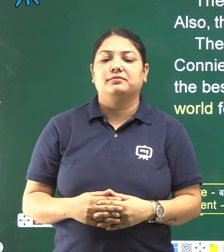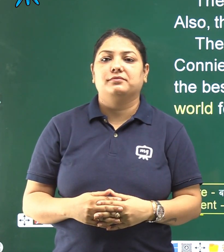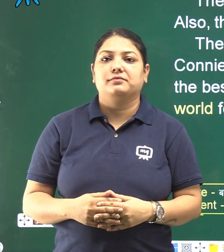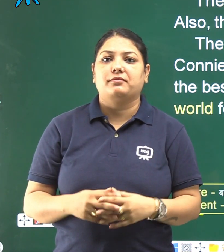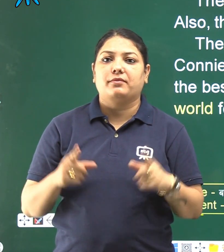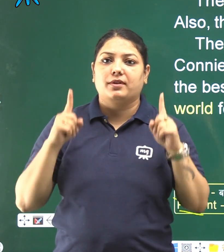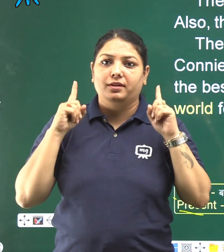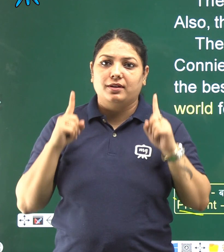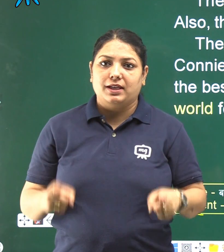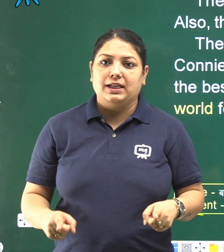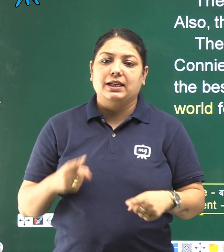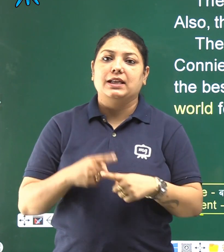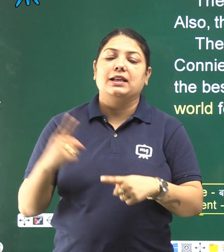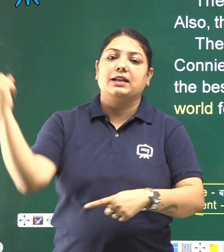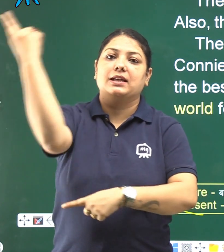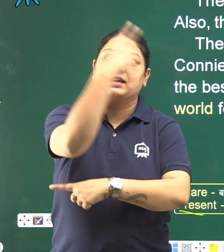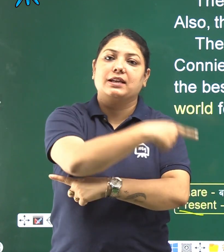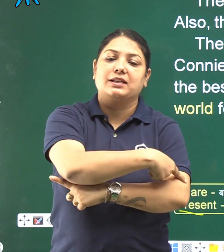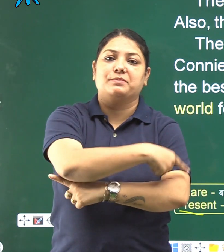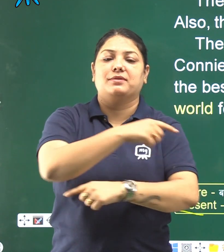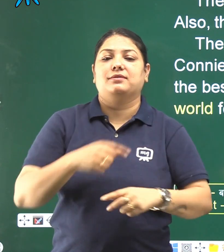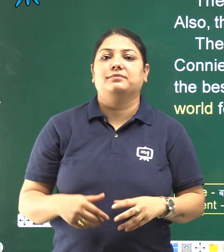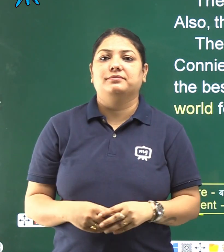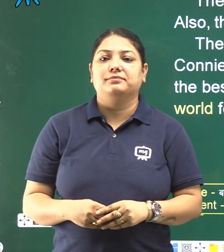लेकिन क्रिसमस डे वाले दिन